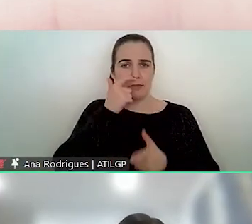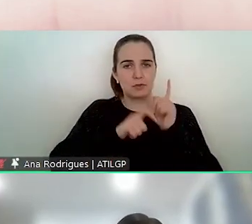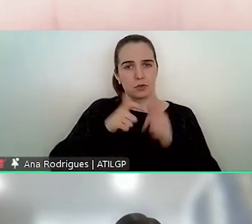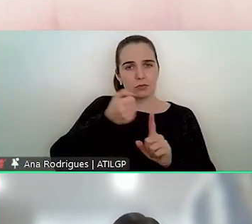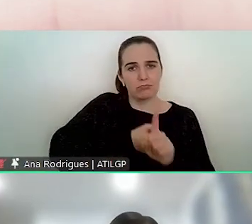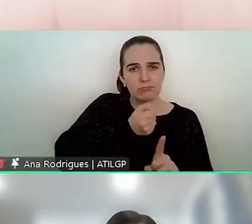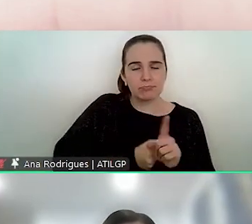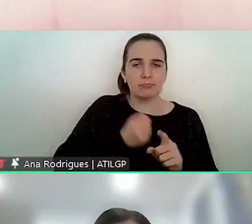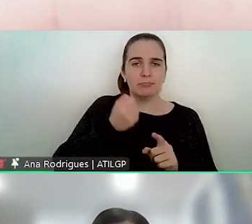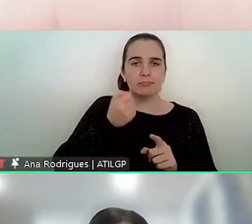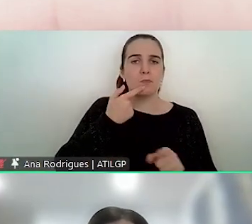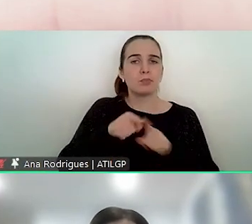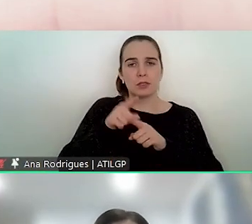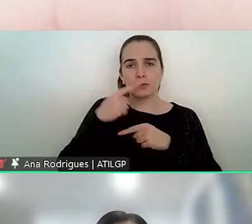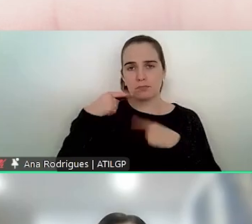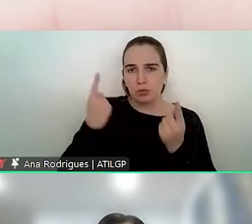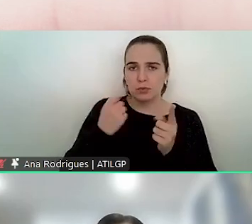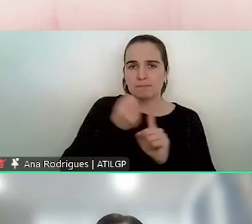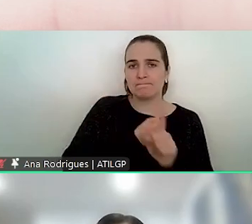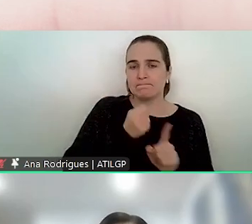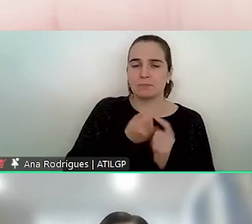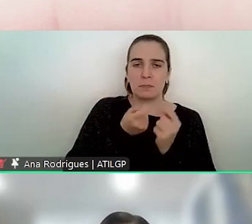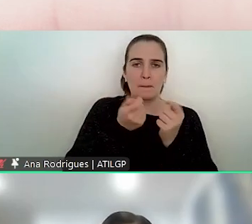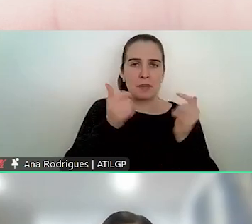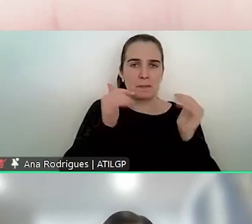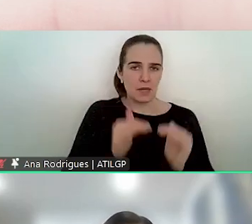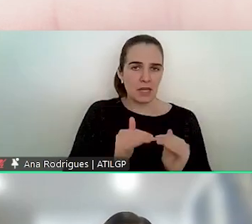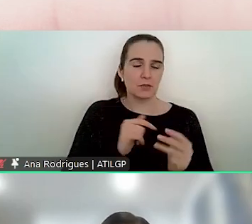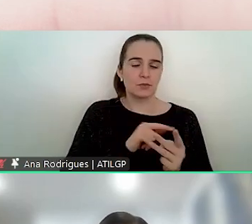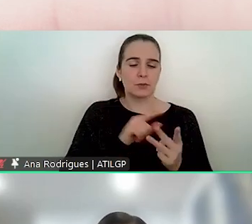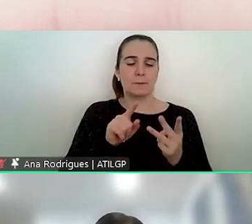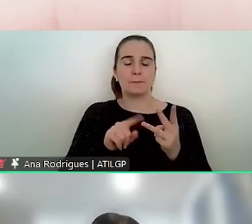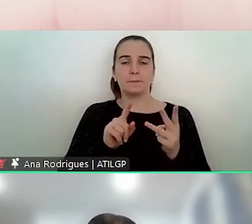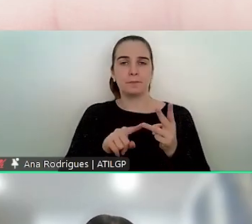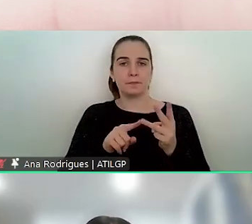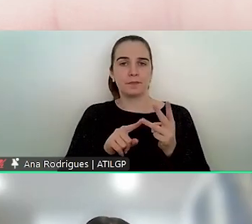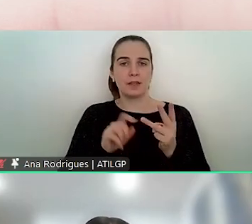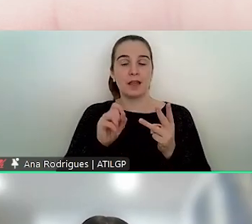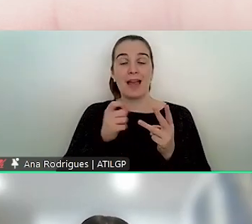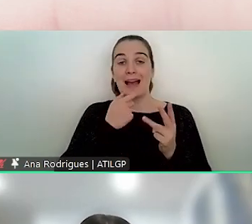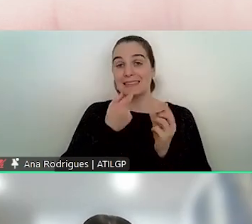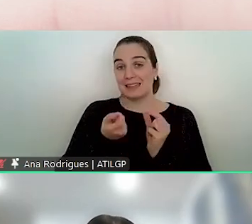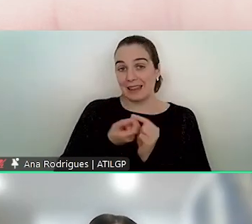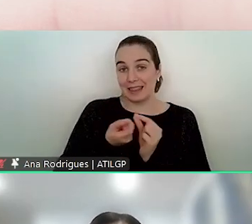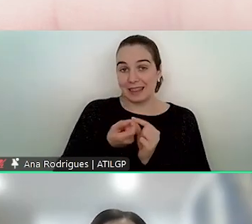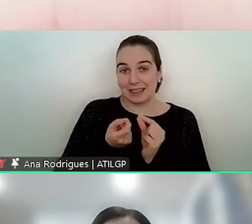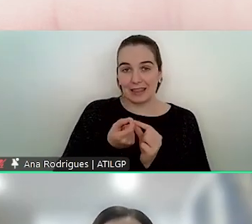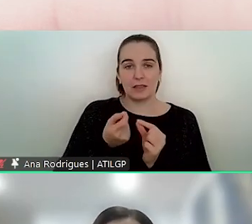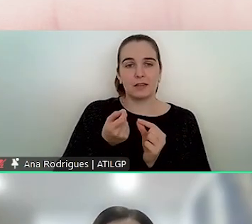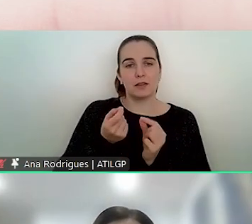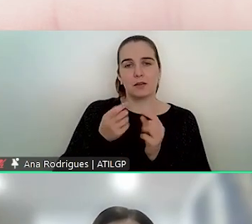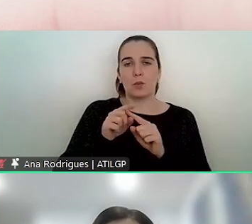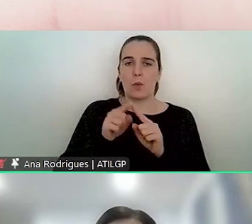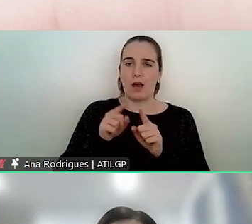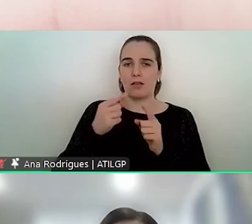políticas públicas dos governos, pela existência de uma maior proximidade, prestação de contas